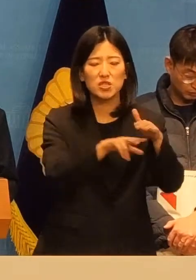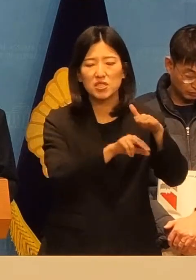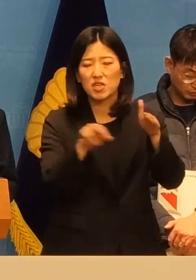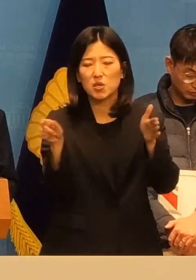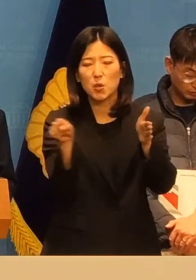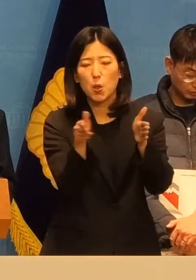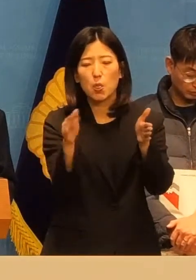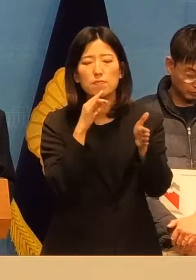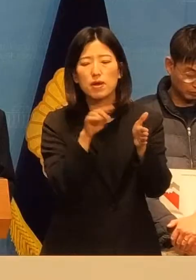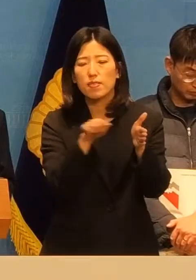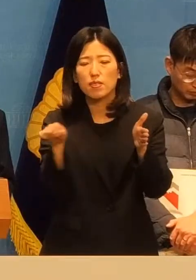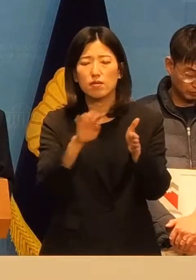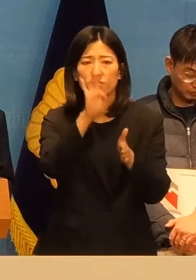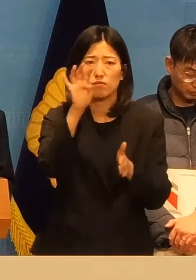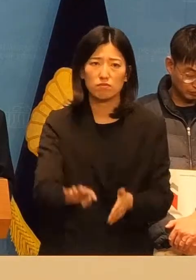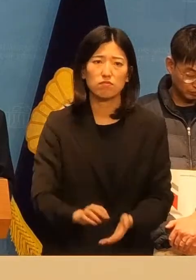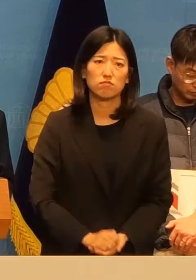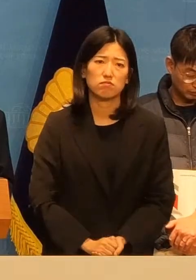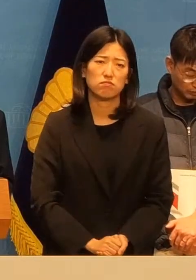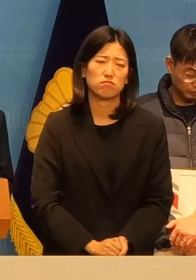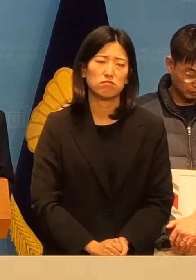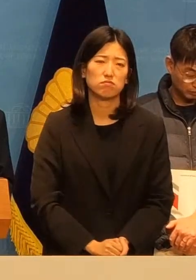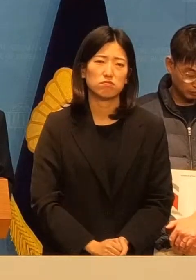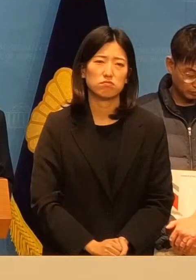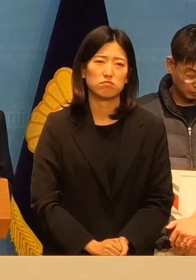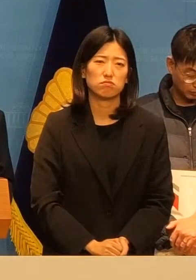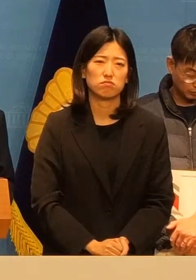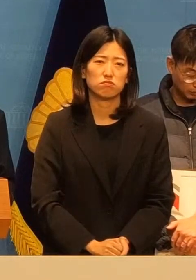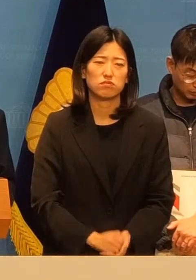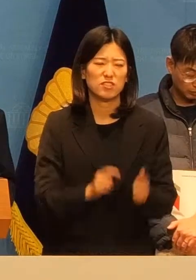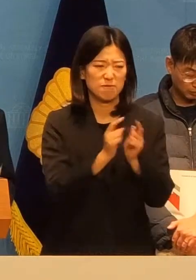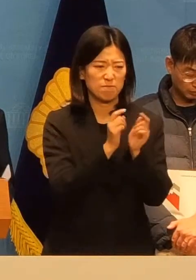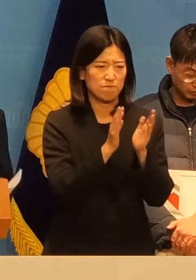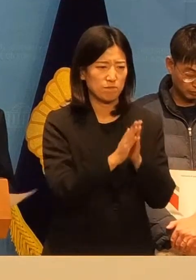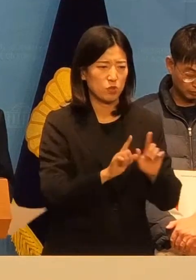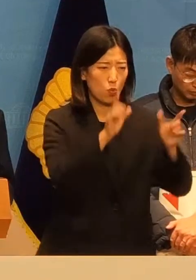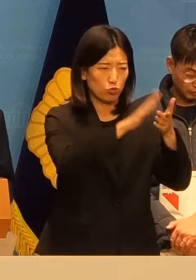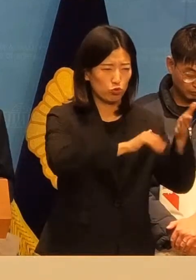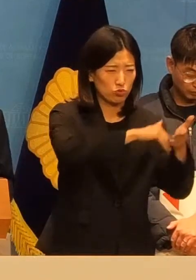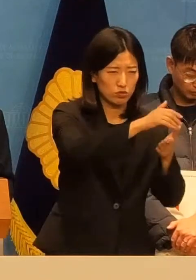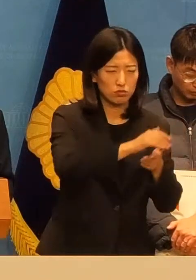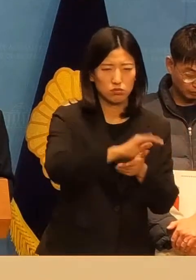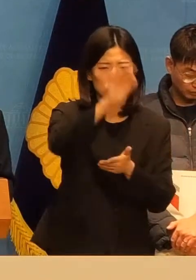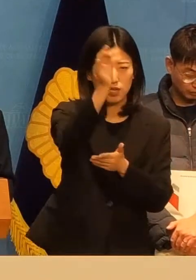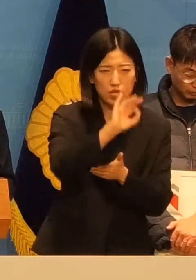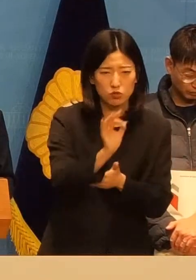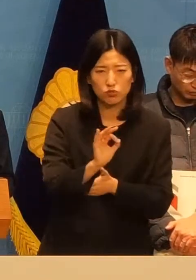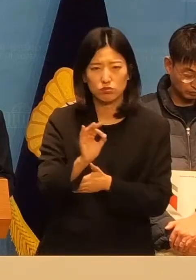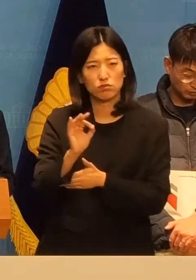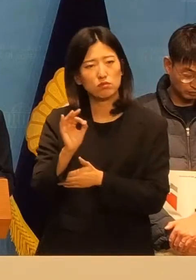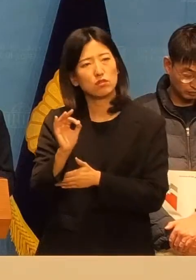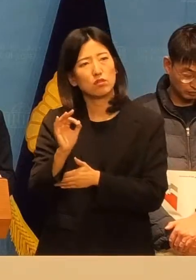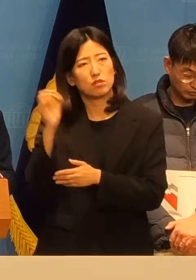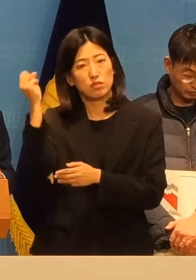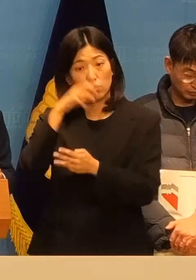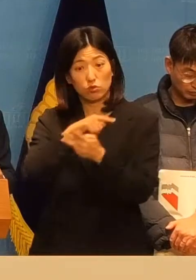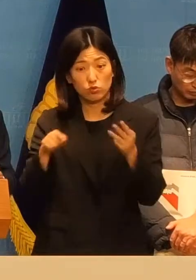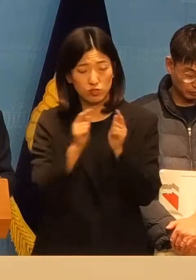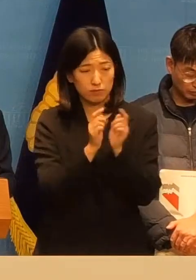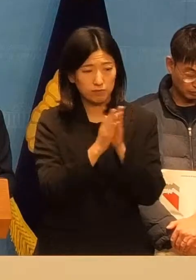1호선 양주 동두천 연천 직결 증차에 소요된 예산은 약 400억이다.